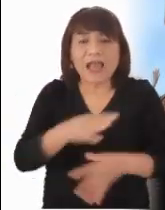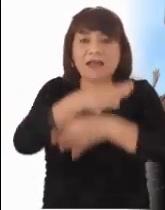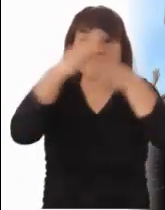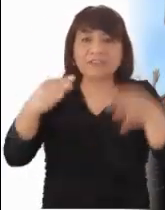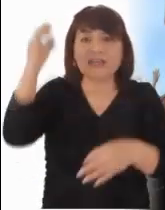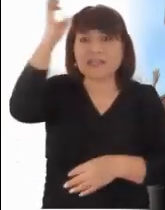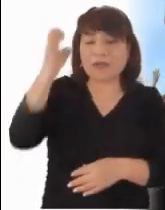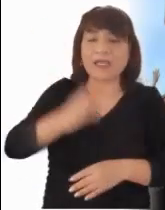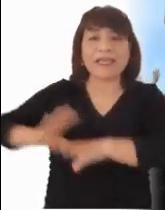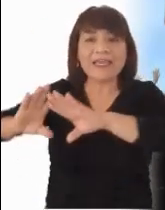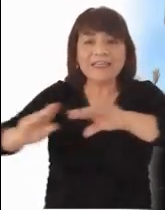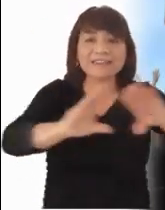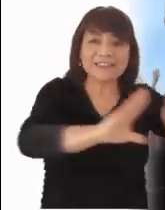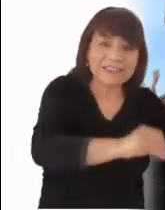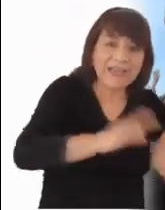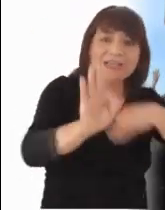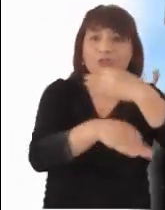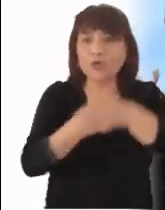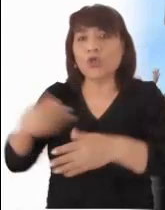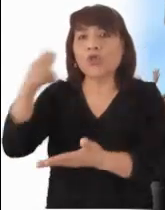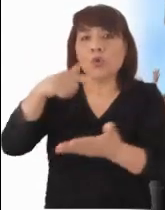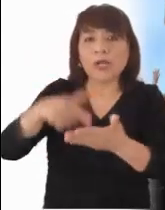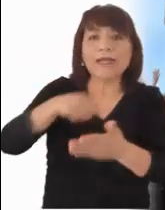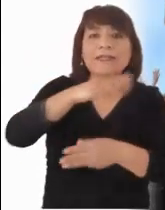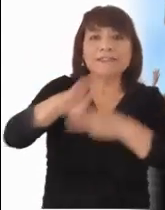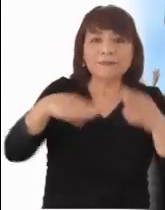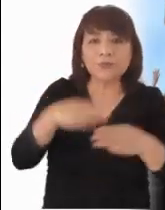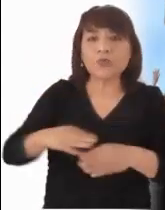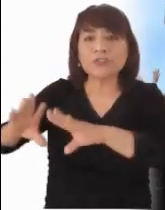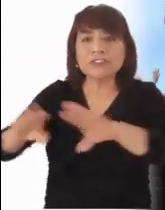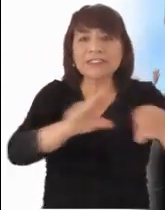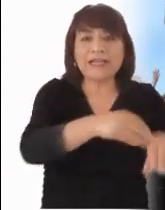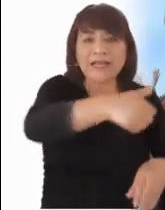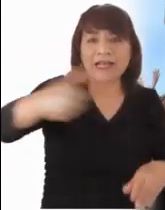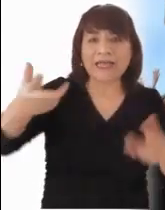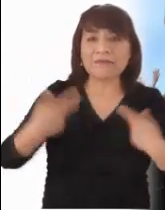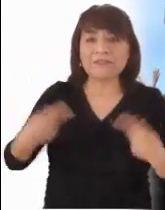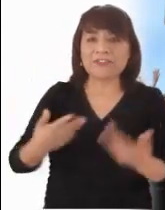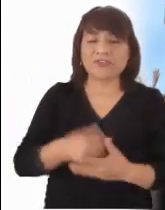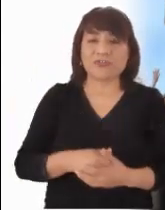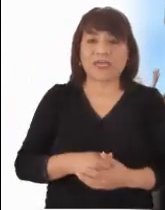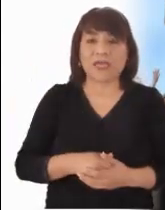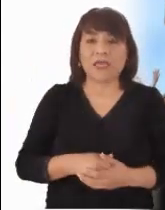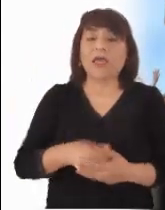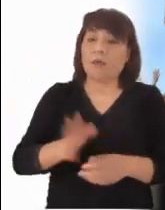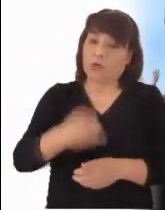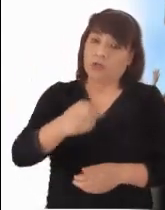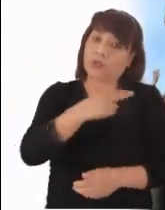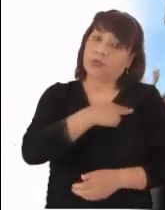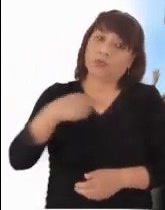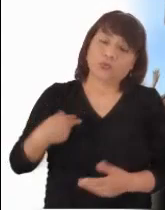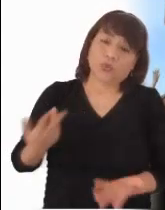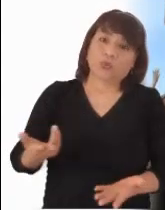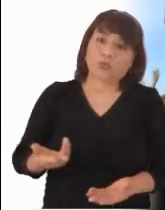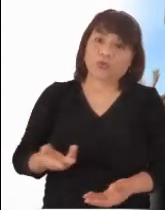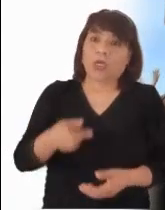el Evangelio y llevarlo a cada rincón, a cada persona. Nosotros, pues,